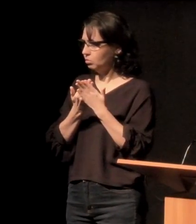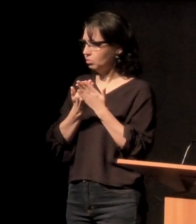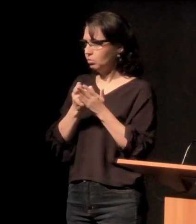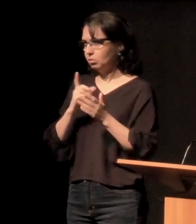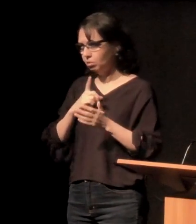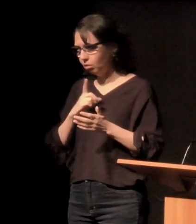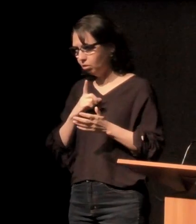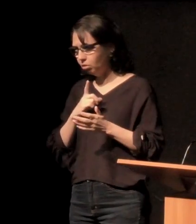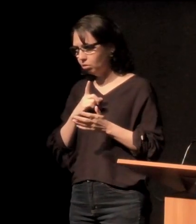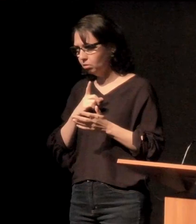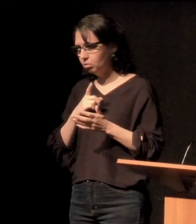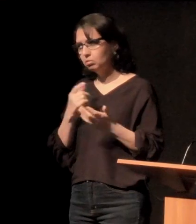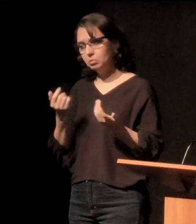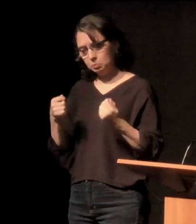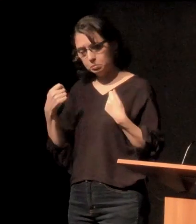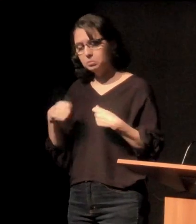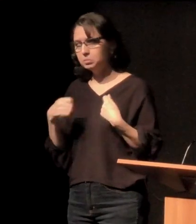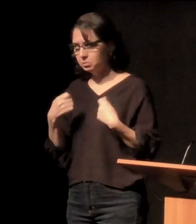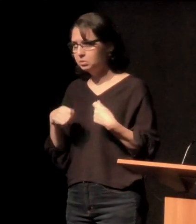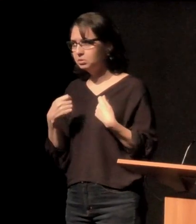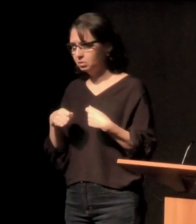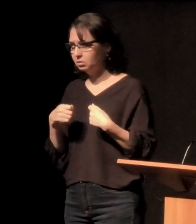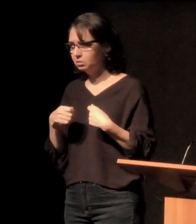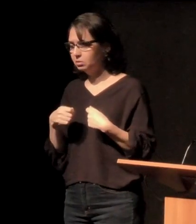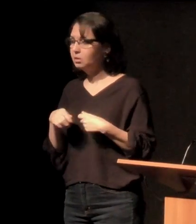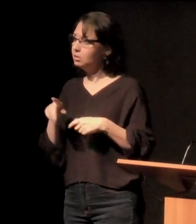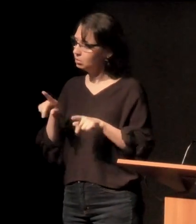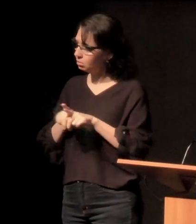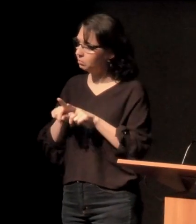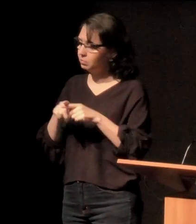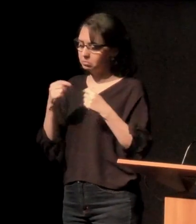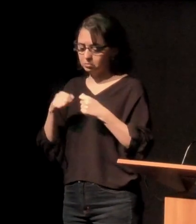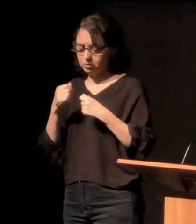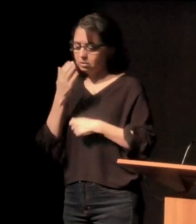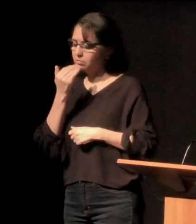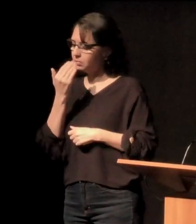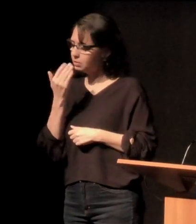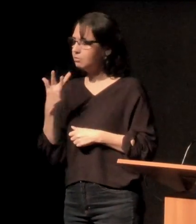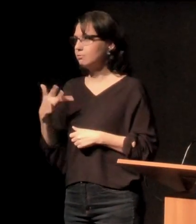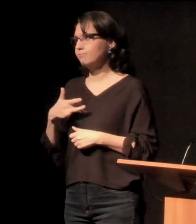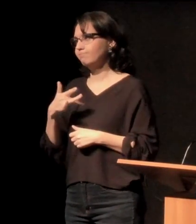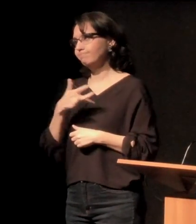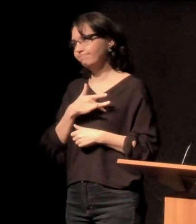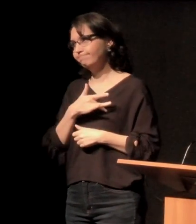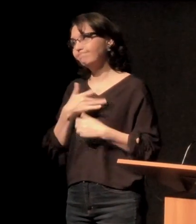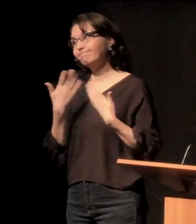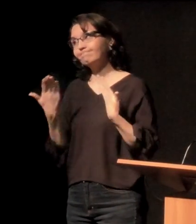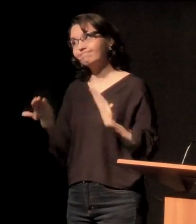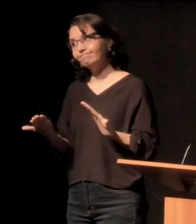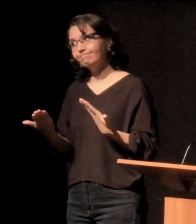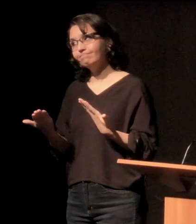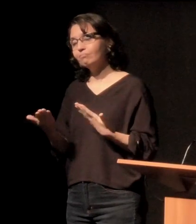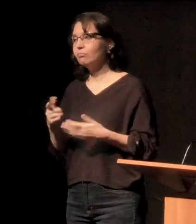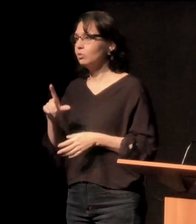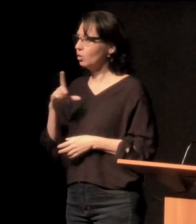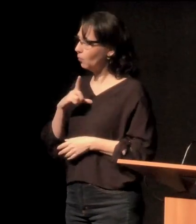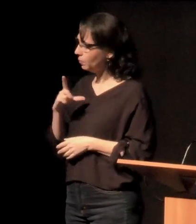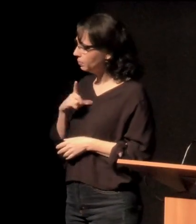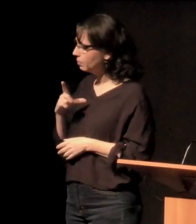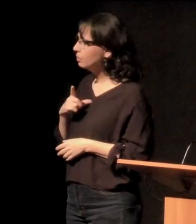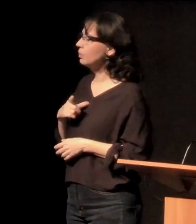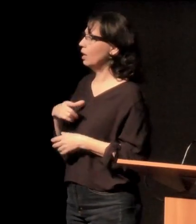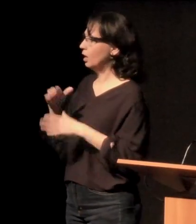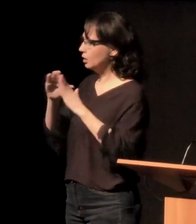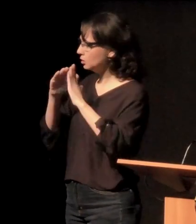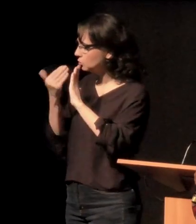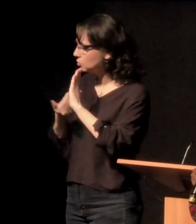né Então a primeira a primeira questão é Olha estamos aqui existe Quilombo dentro da cidade do Rio de Janeiro